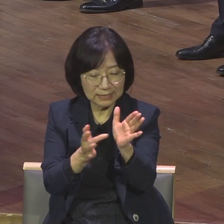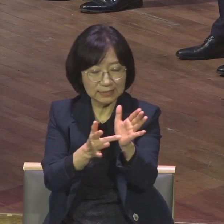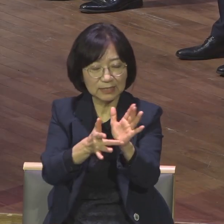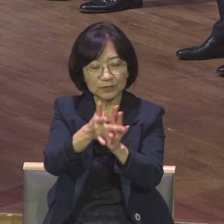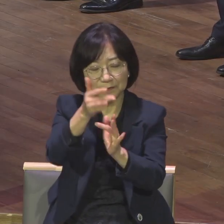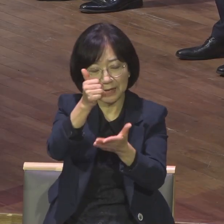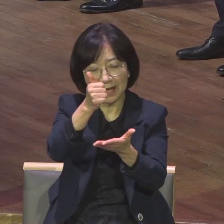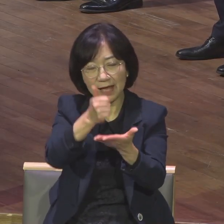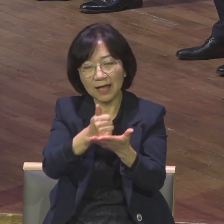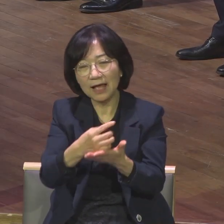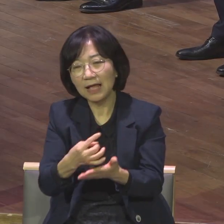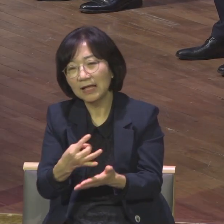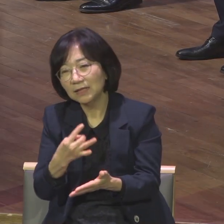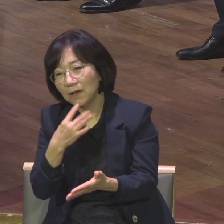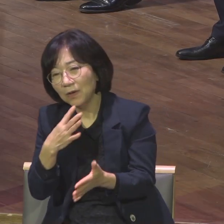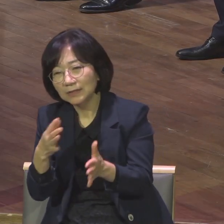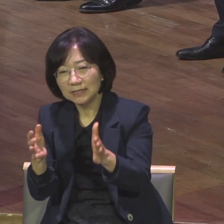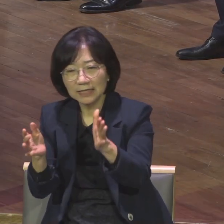오직